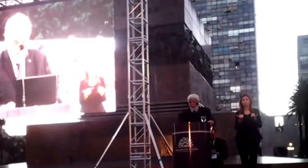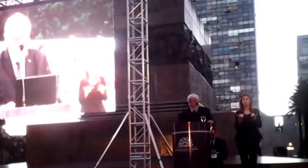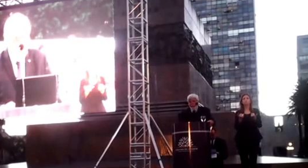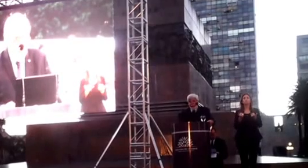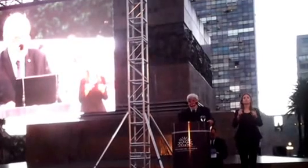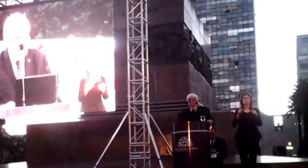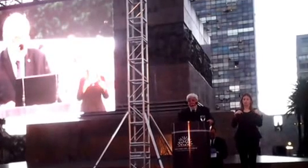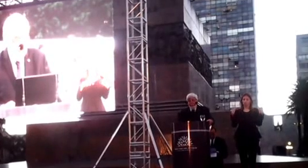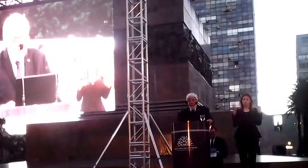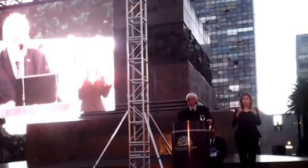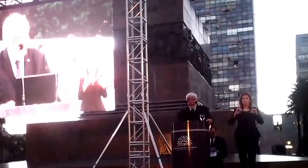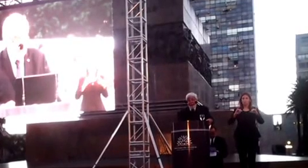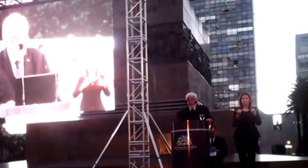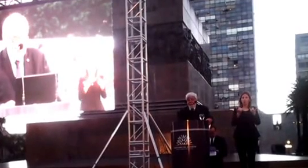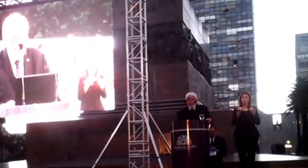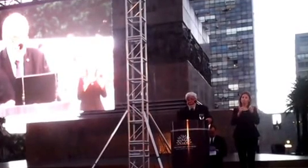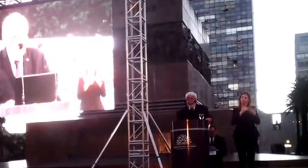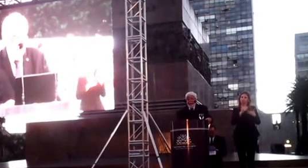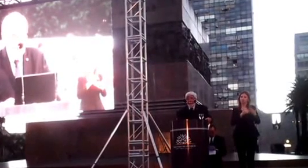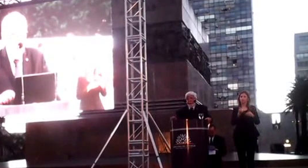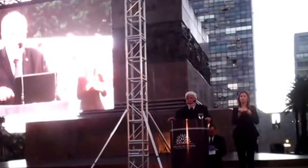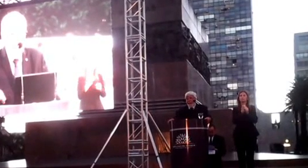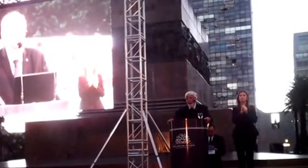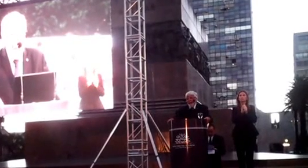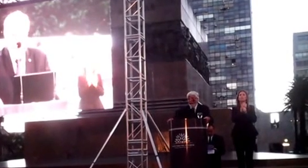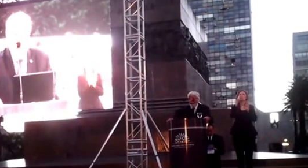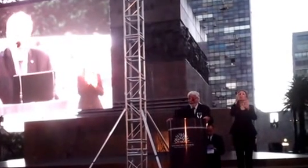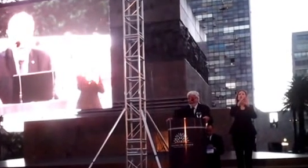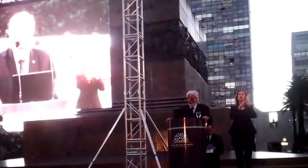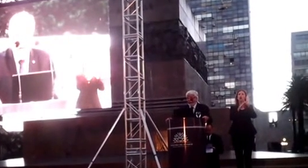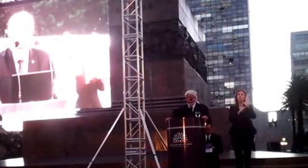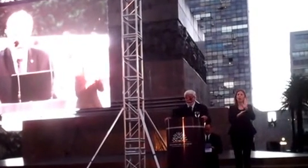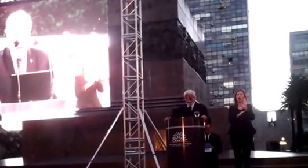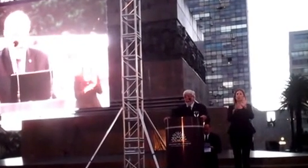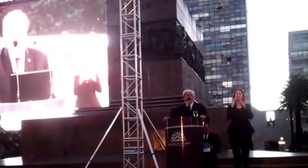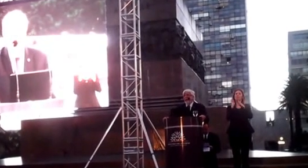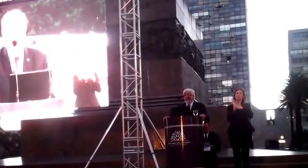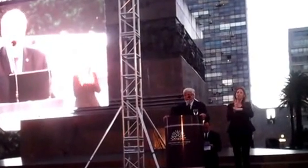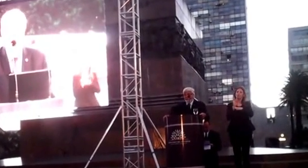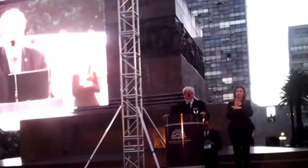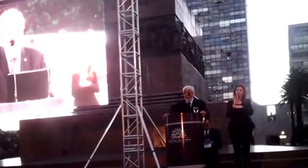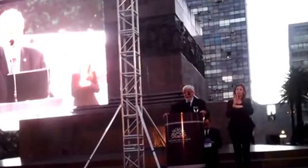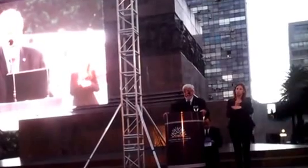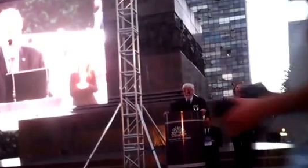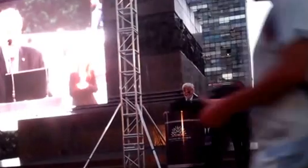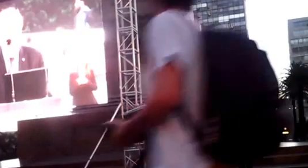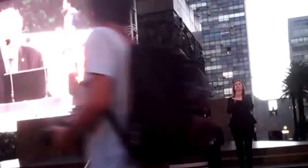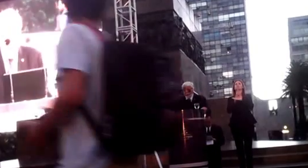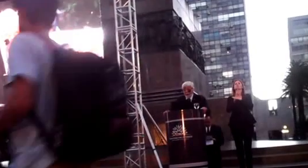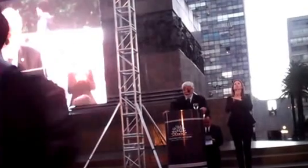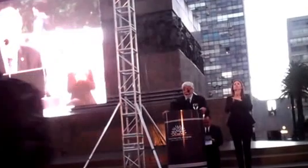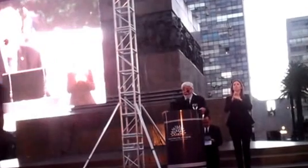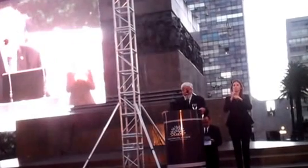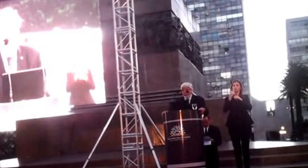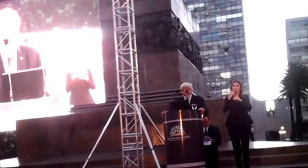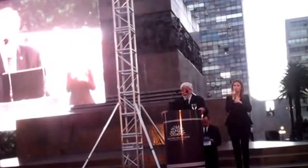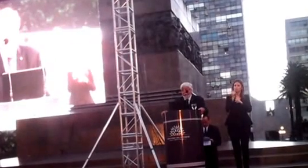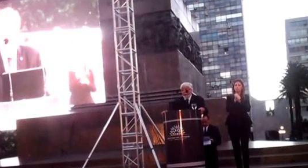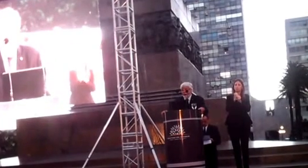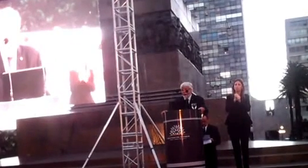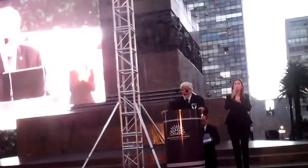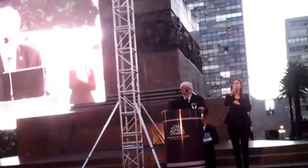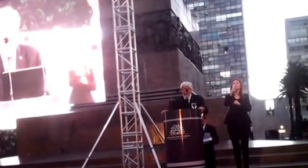Hemos puesto en marcha el programa de alta dedicación operativa, PADO, que ha